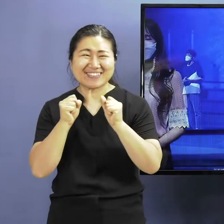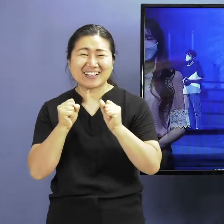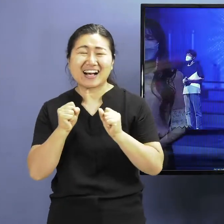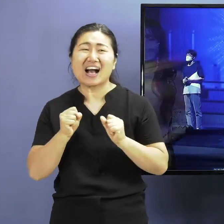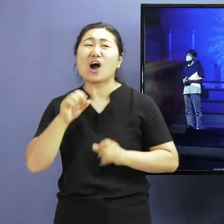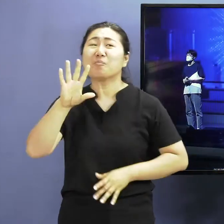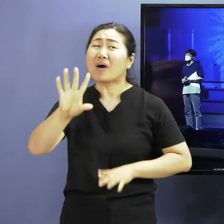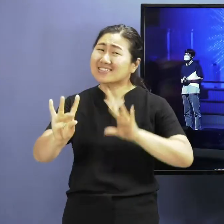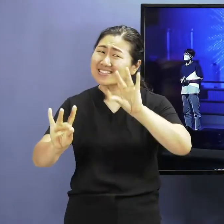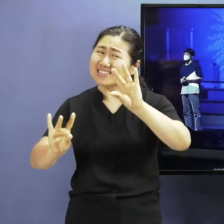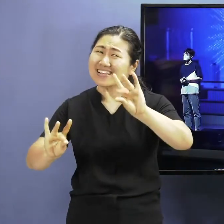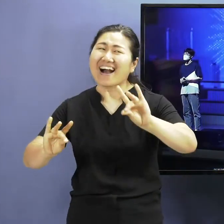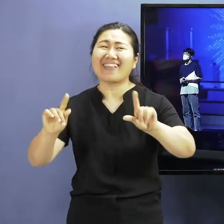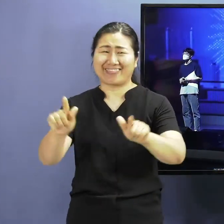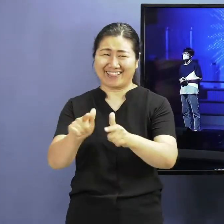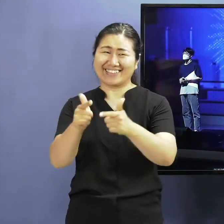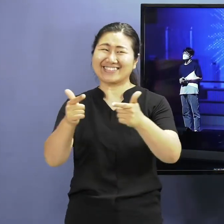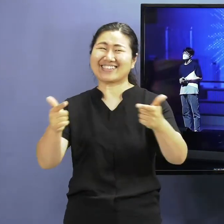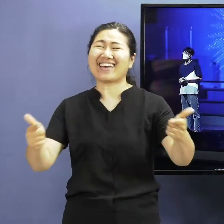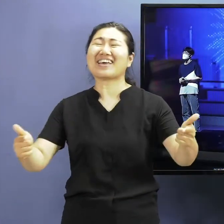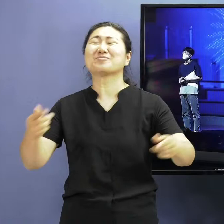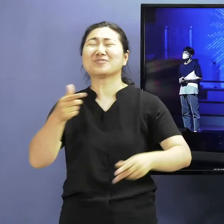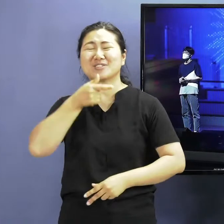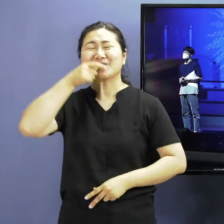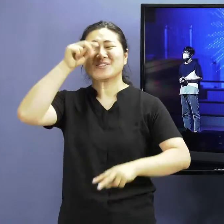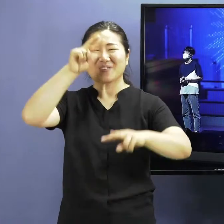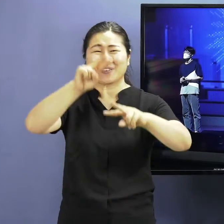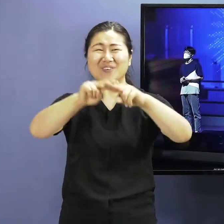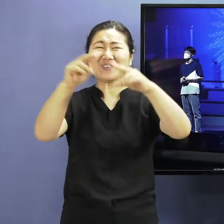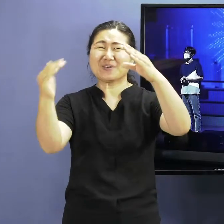하시고 마르지 않는 샘물로